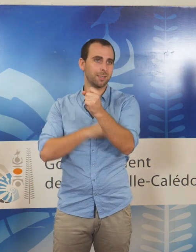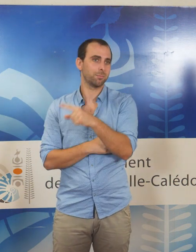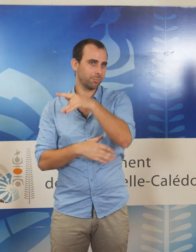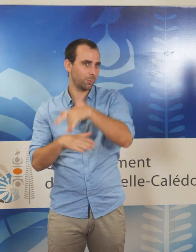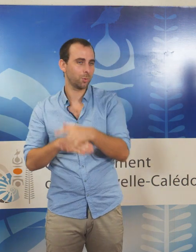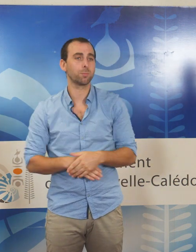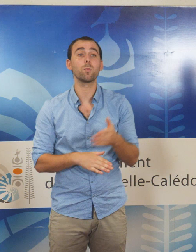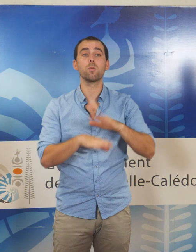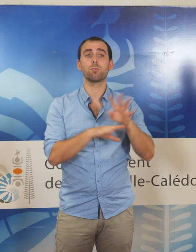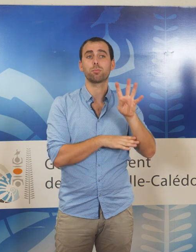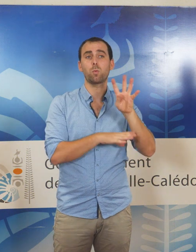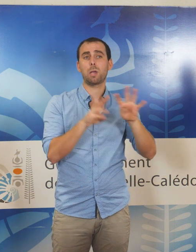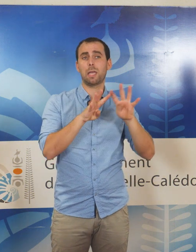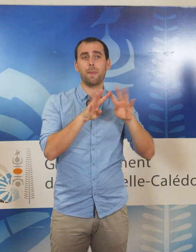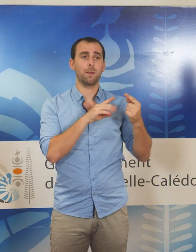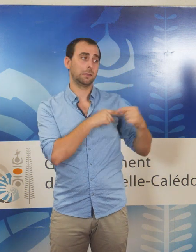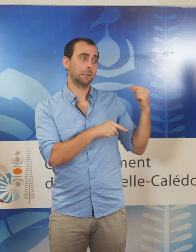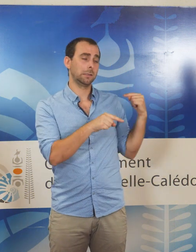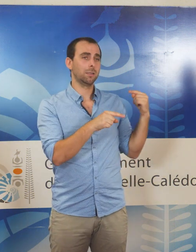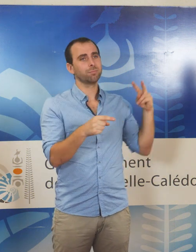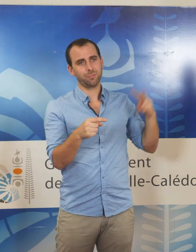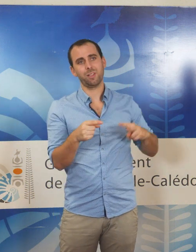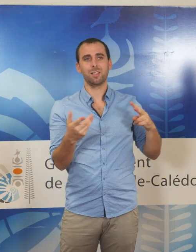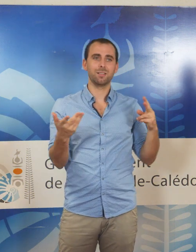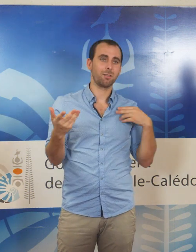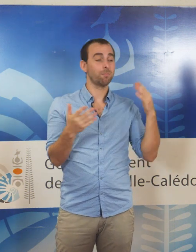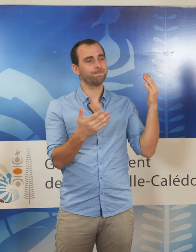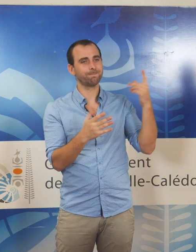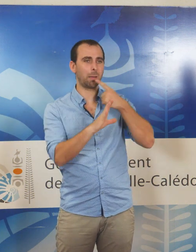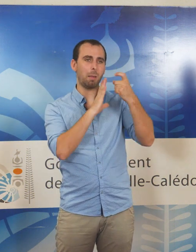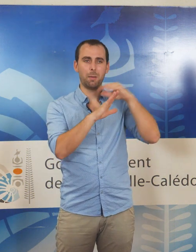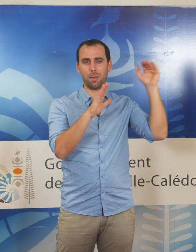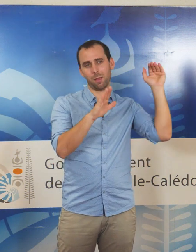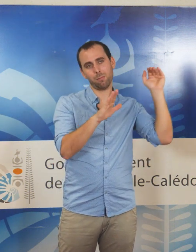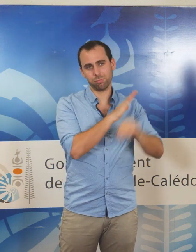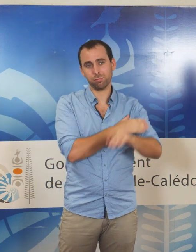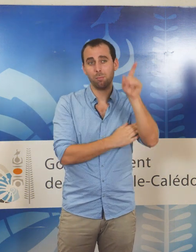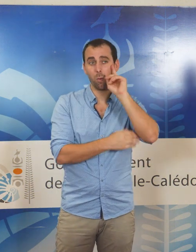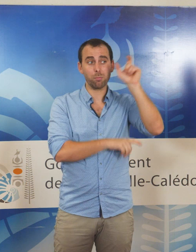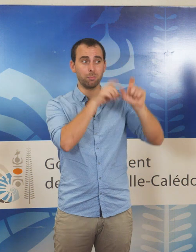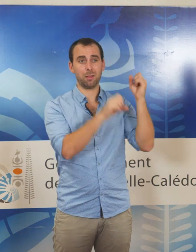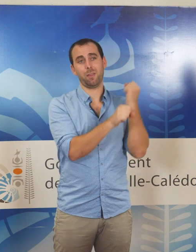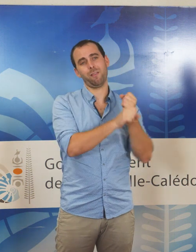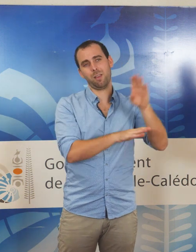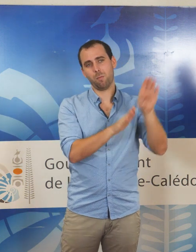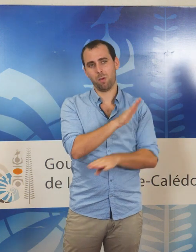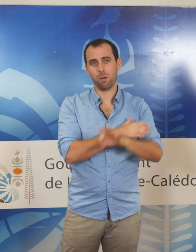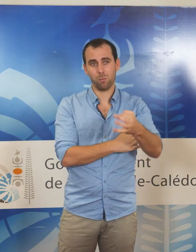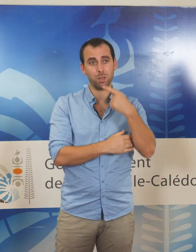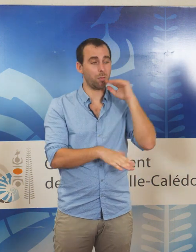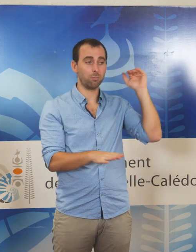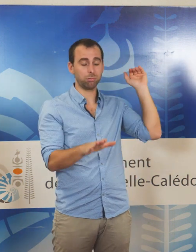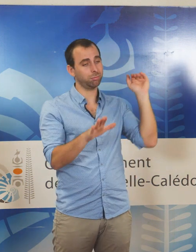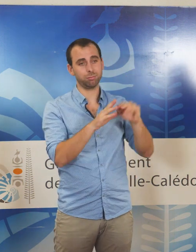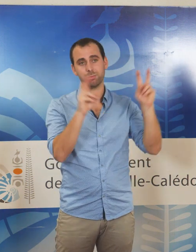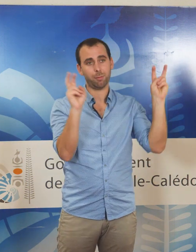par rapport au week-end. Au week-end, on a moins d'effectifs le dimanche et ça plonge, vous regardez dans les statistiques. Le dimanche notamment, on a beaucoup moins de